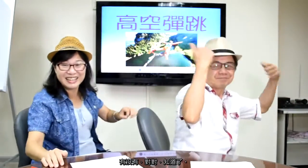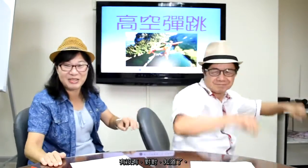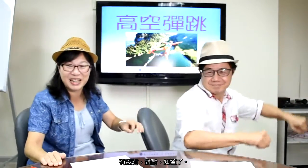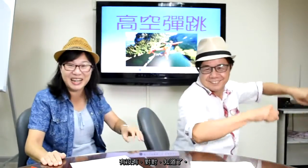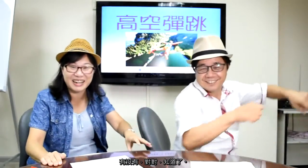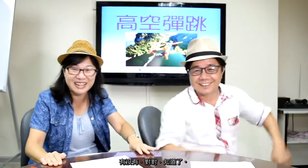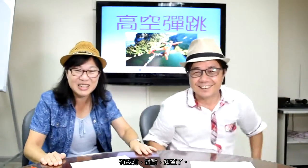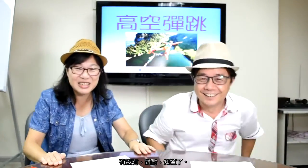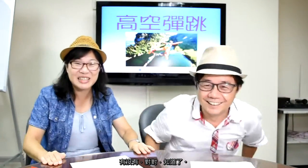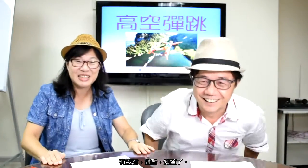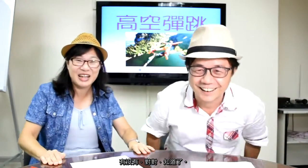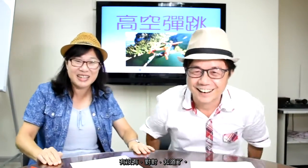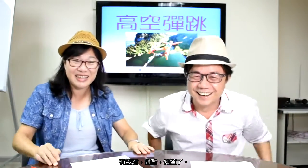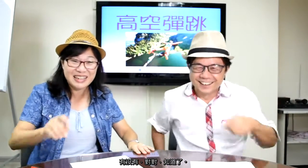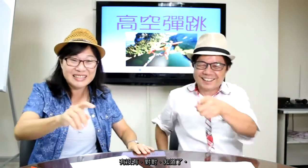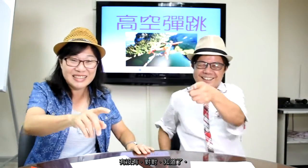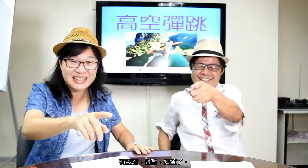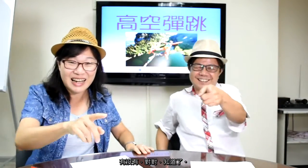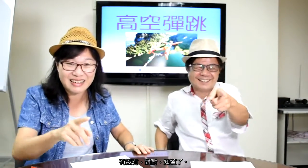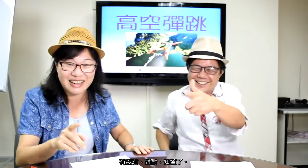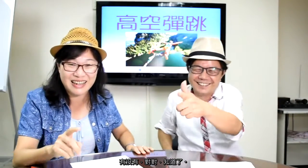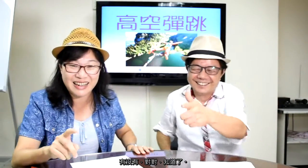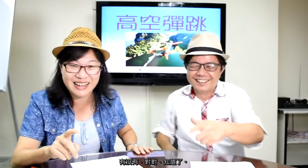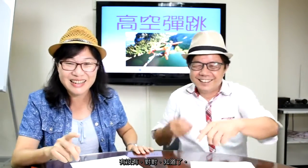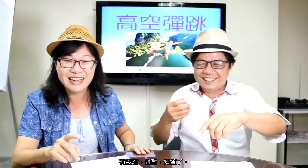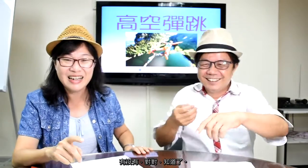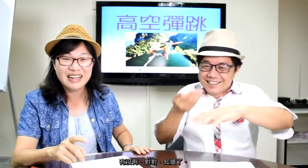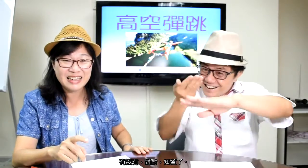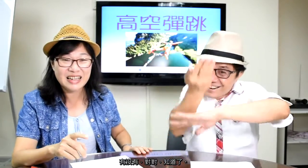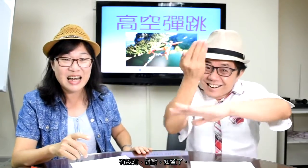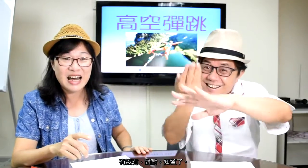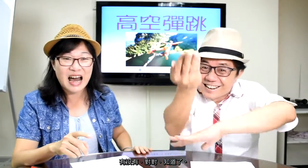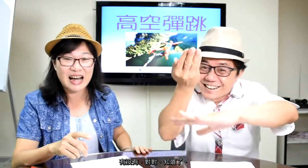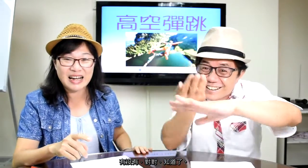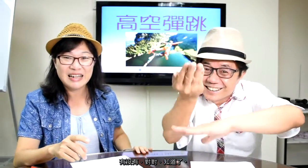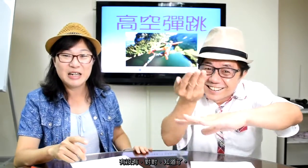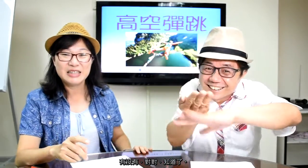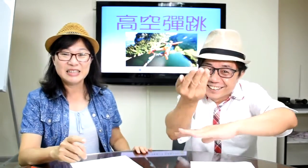有没有？对的，知道了。啊，